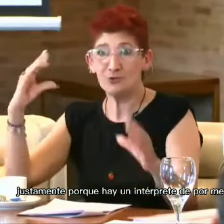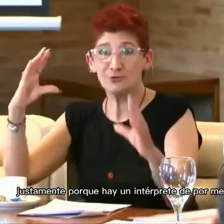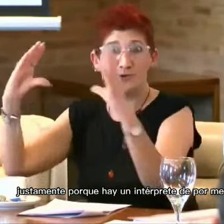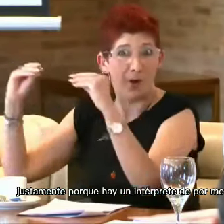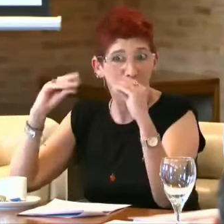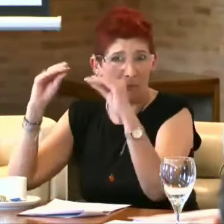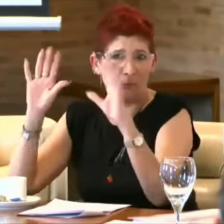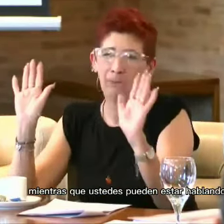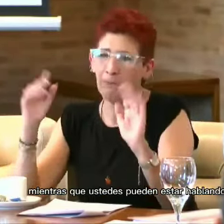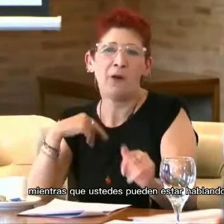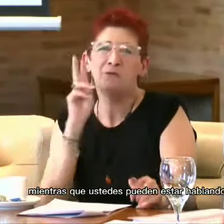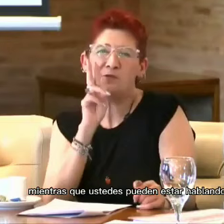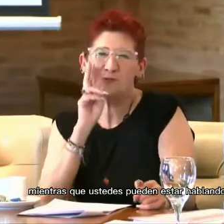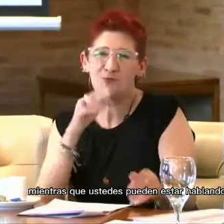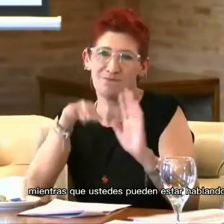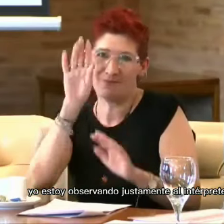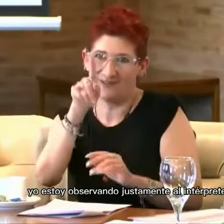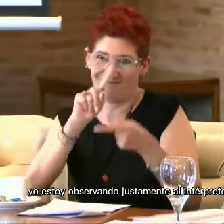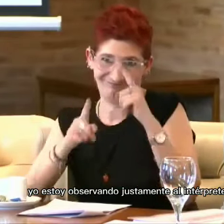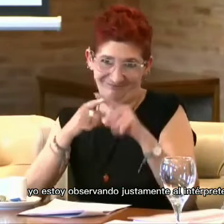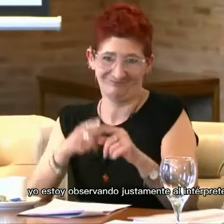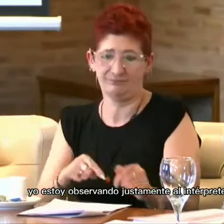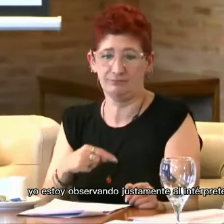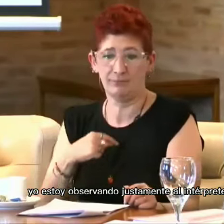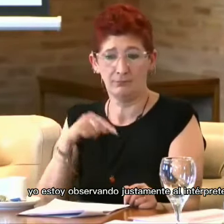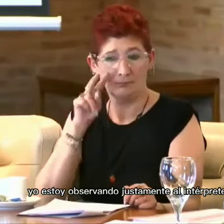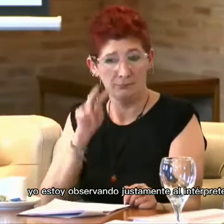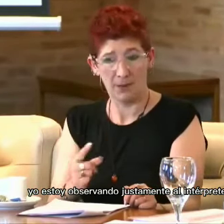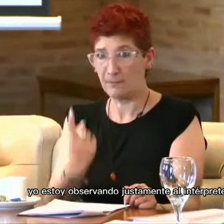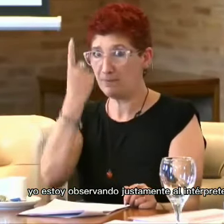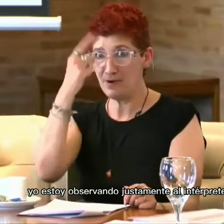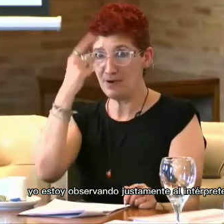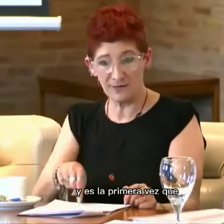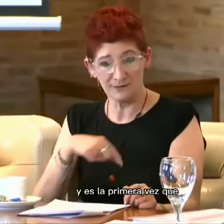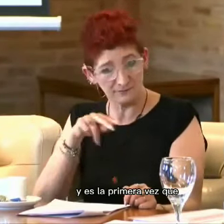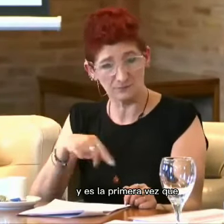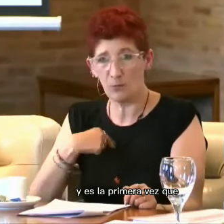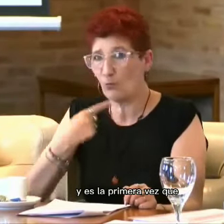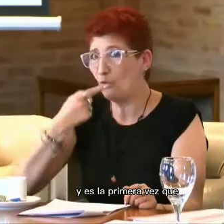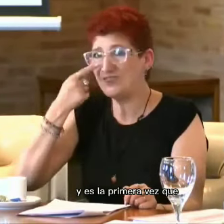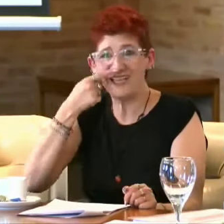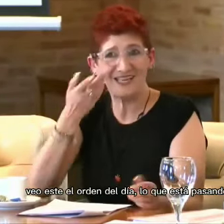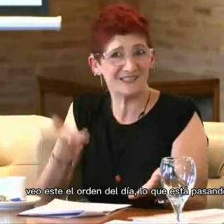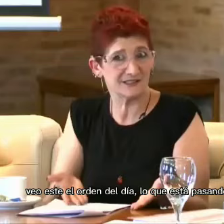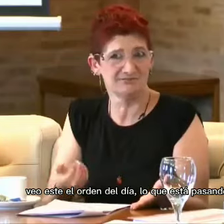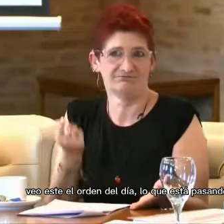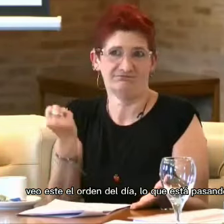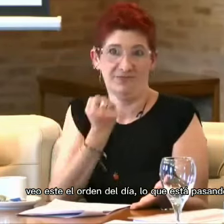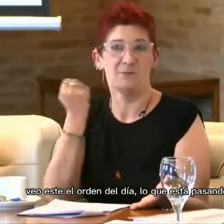de por medio, mientras que ustedes pueden estar hablando, yo estoy observando justamente al intérprete, ¿sí? Y es la primera vez que veo el orden